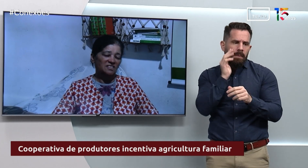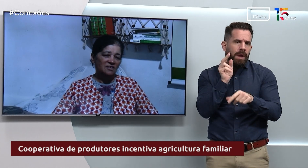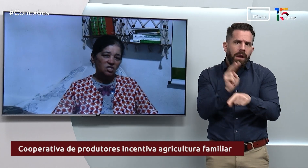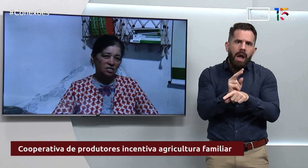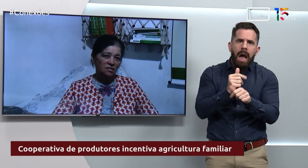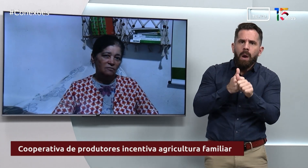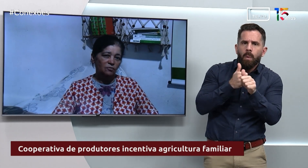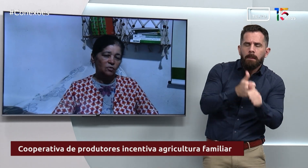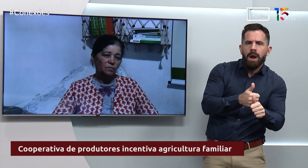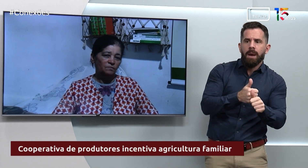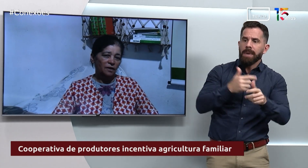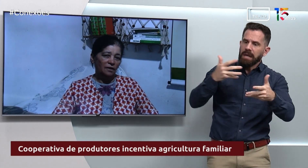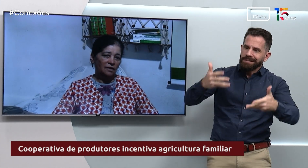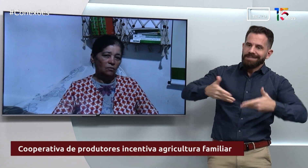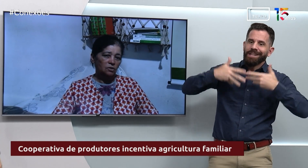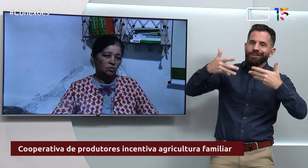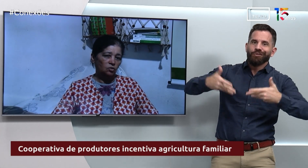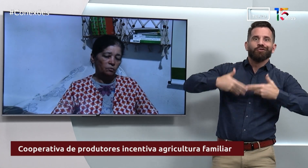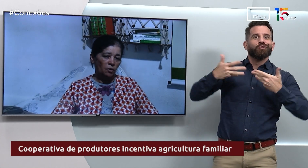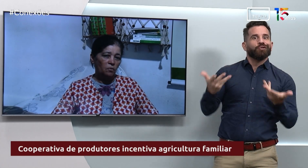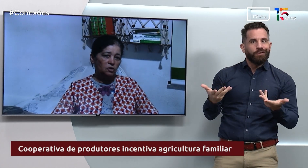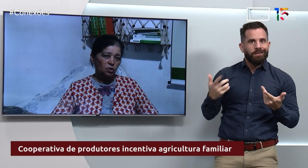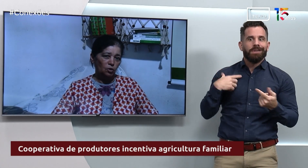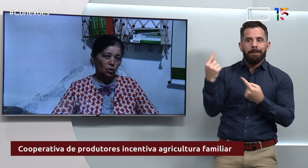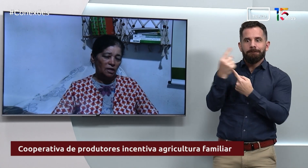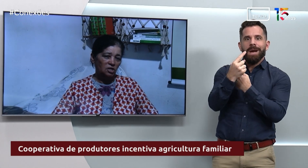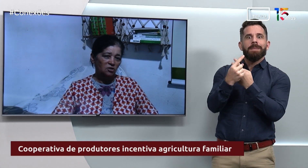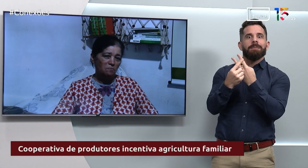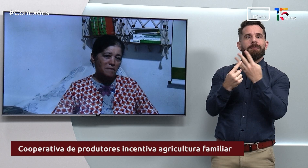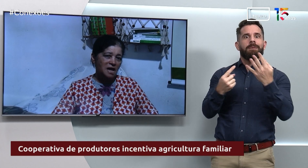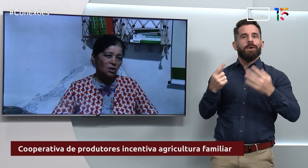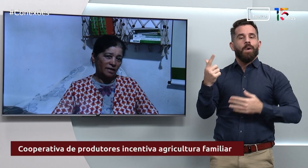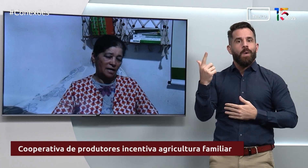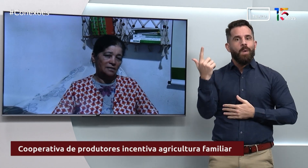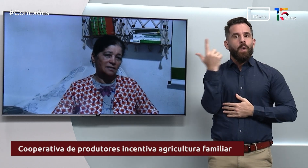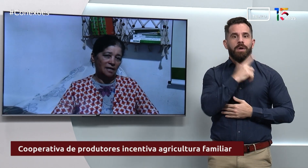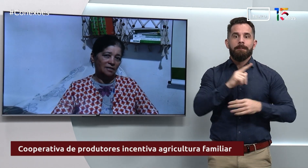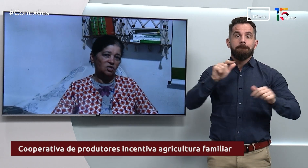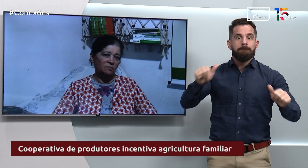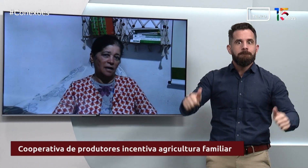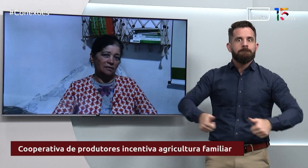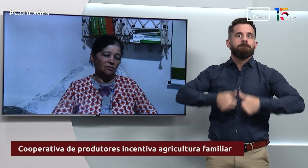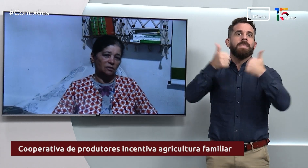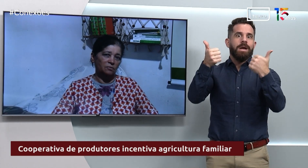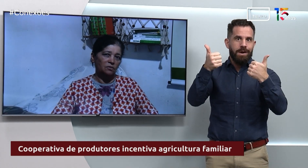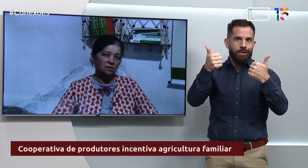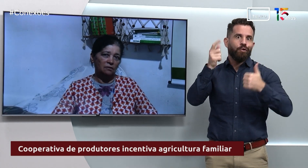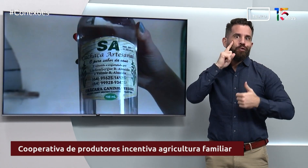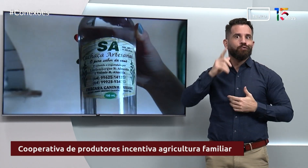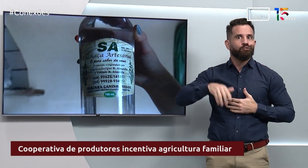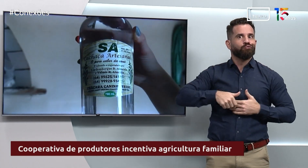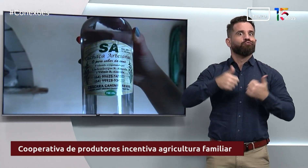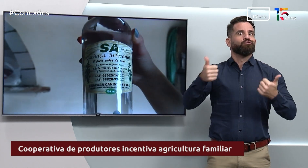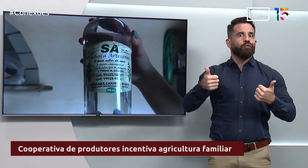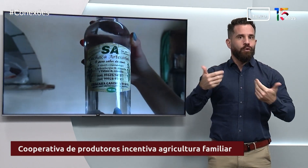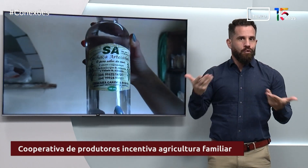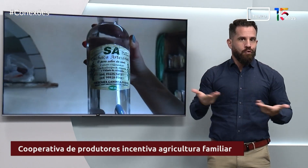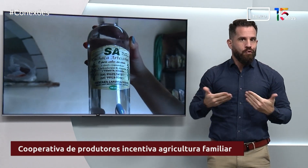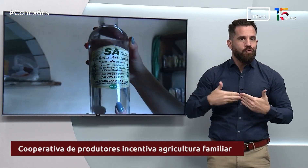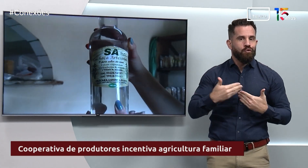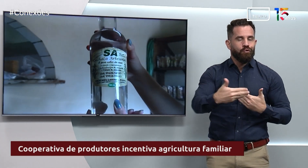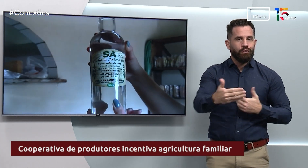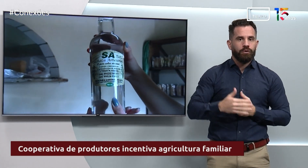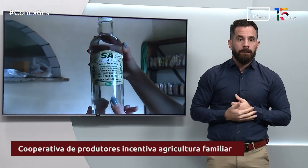no incentivo. Então, isso tudo proporcionou que a gente melhorasse cada dia mais a nossa produção. Os produtos